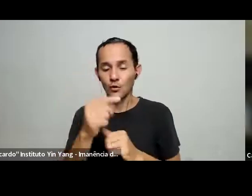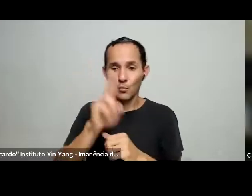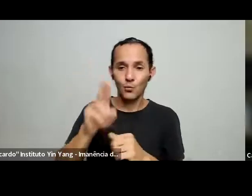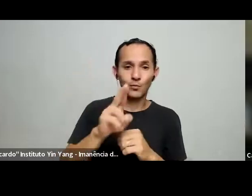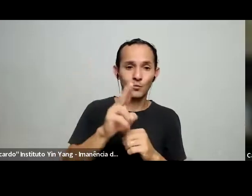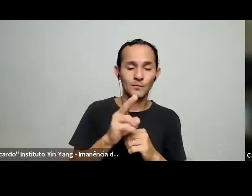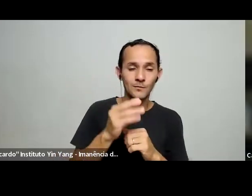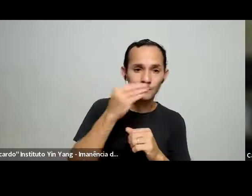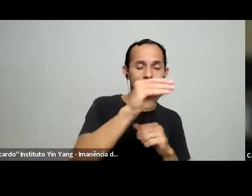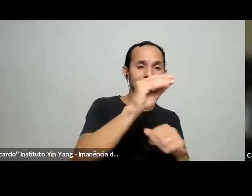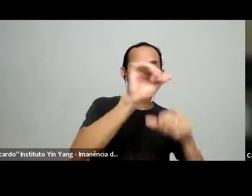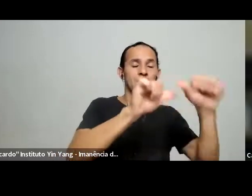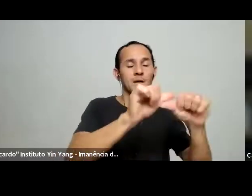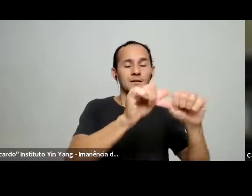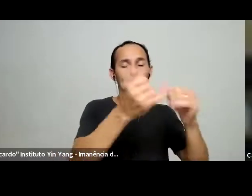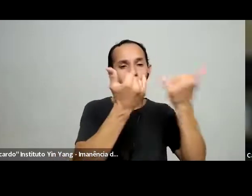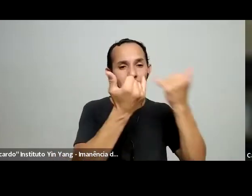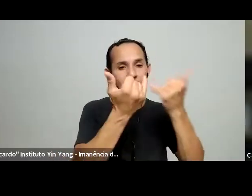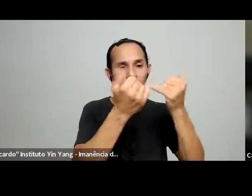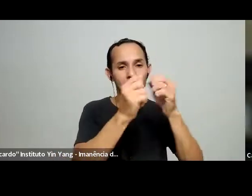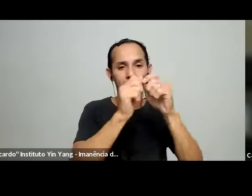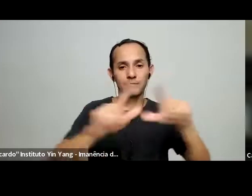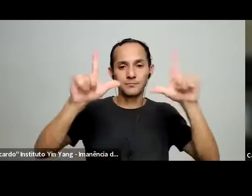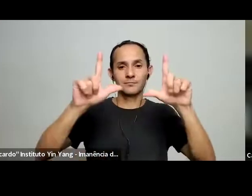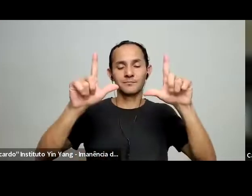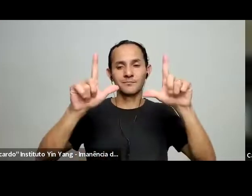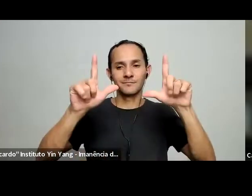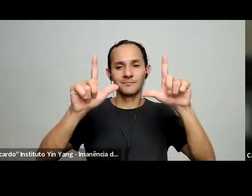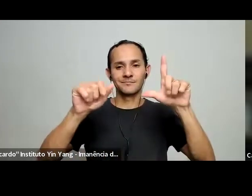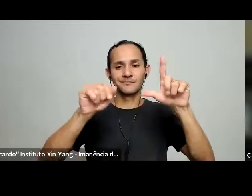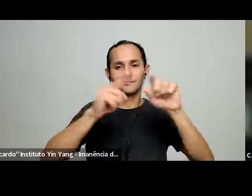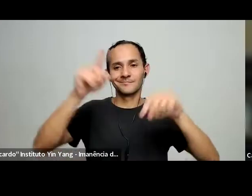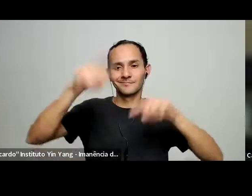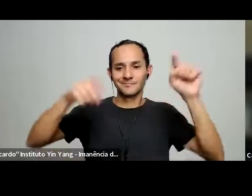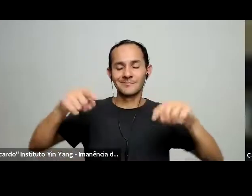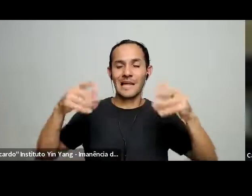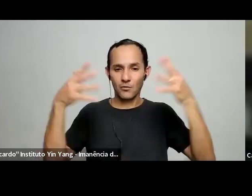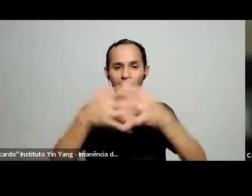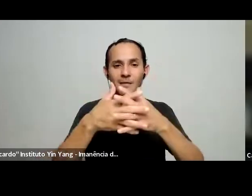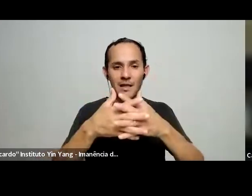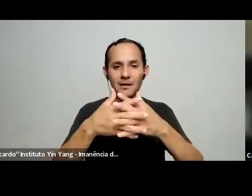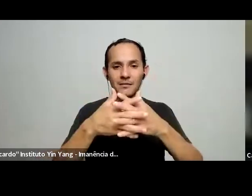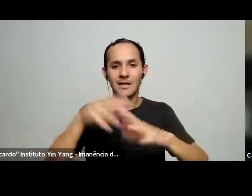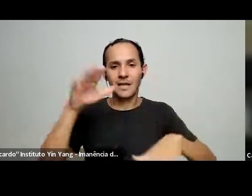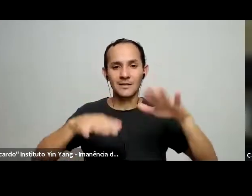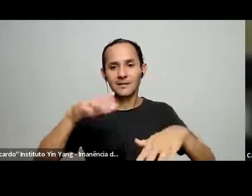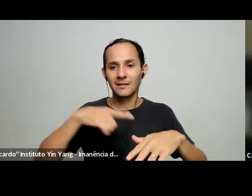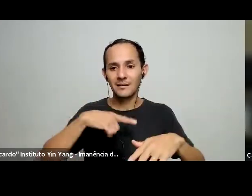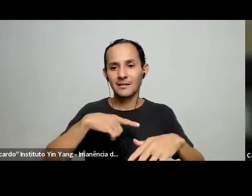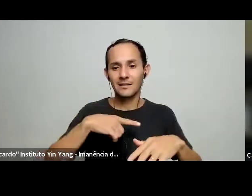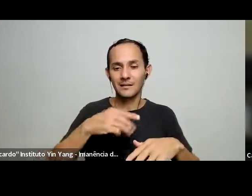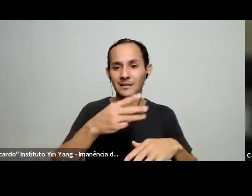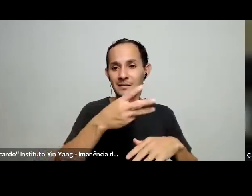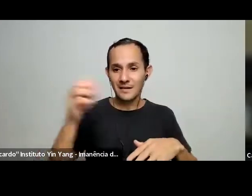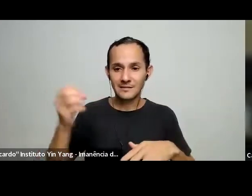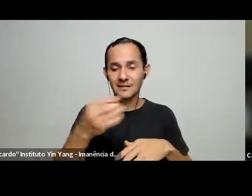as transformações dos dados para gerar interface gráfica, né? Então, é um processo bem complexo, às vezes com 300,